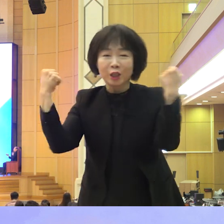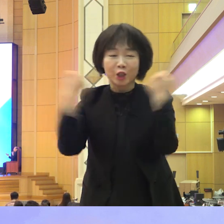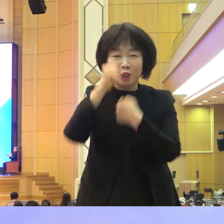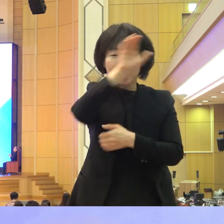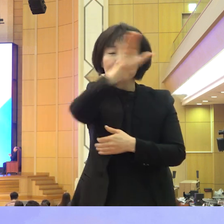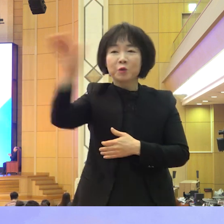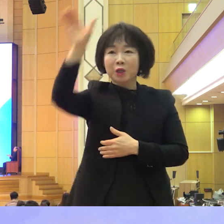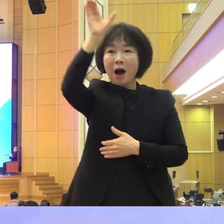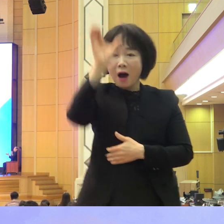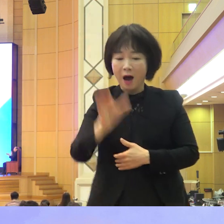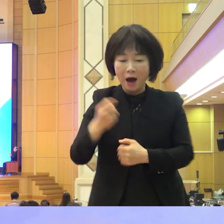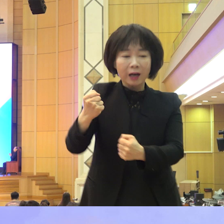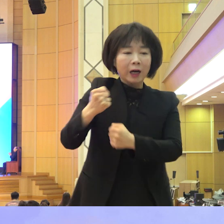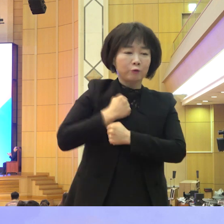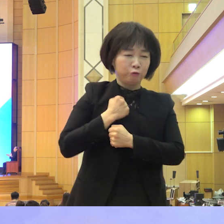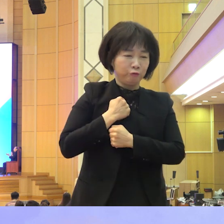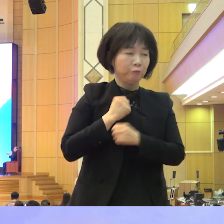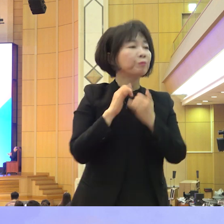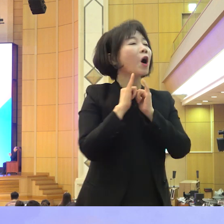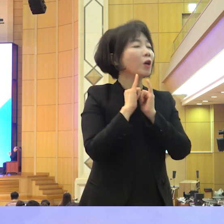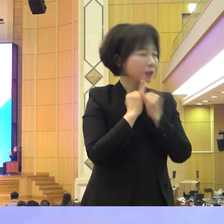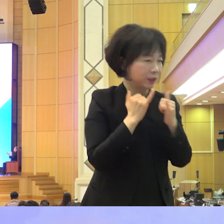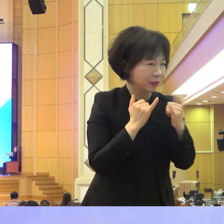군병들아 십자가